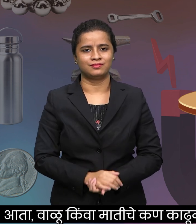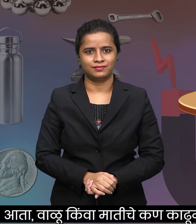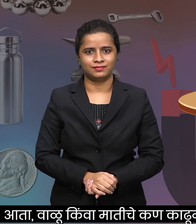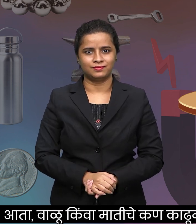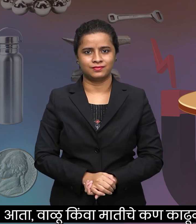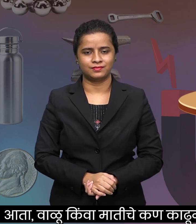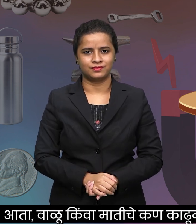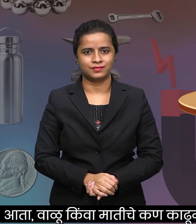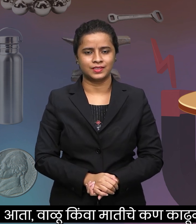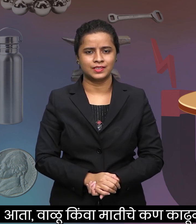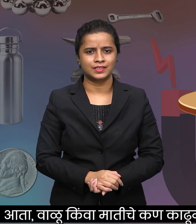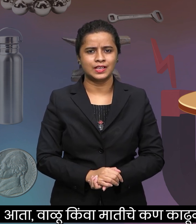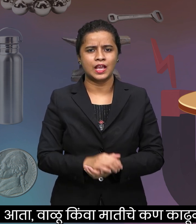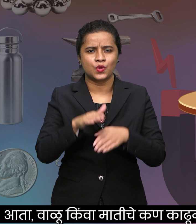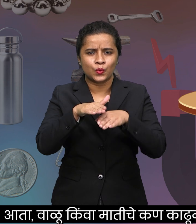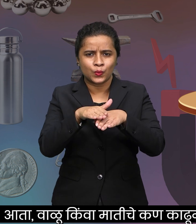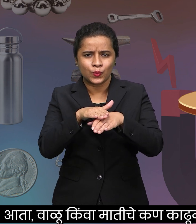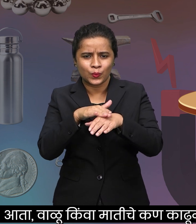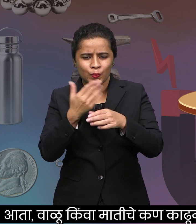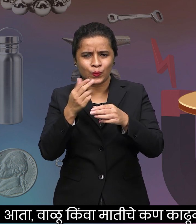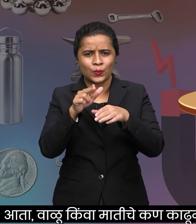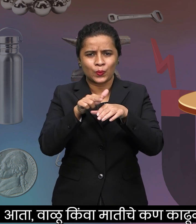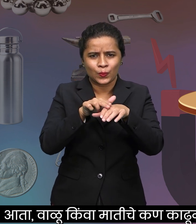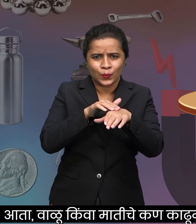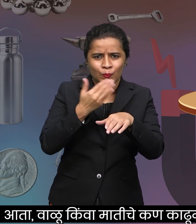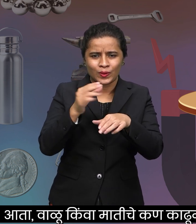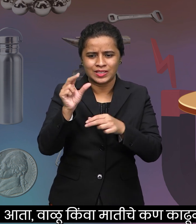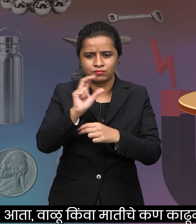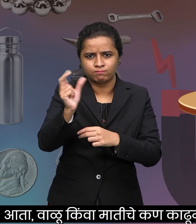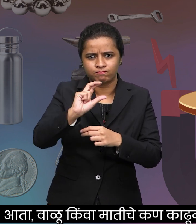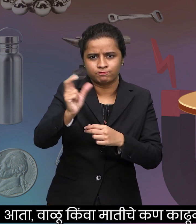आता वाळू किंवा मातीचे कण काढून टाकण्यासाठी चुंबकाला हलक्या हाताने हलवा.